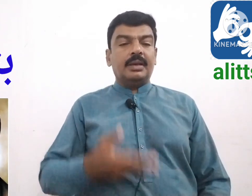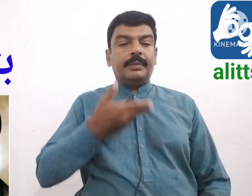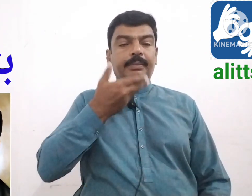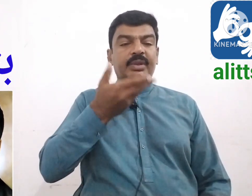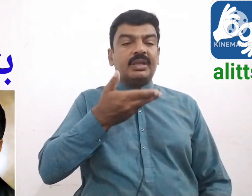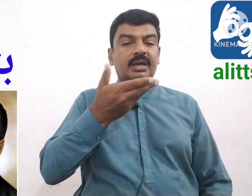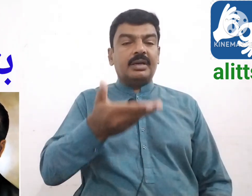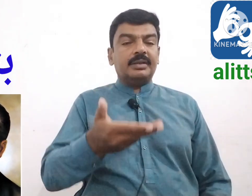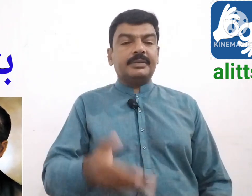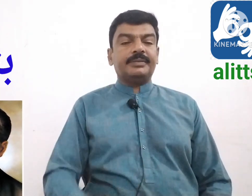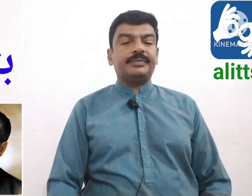बता,